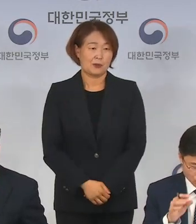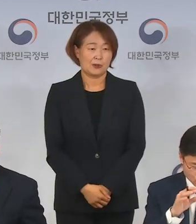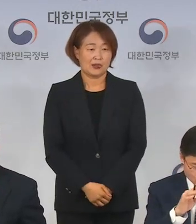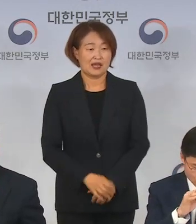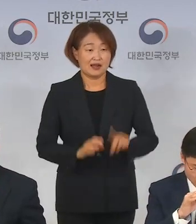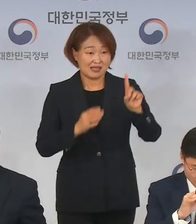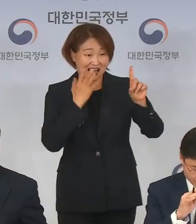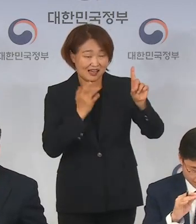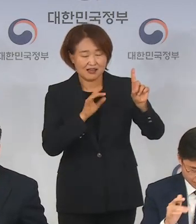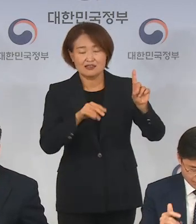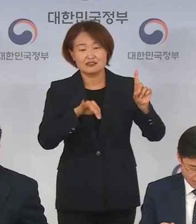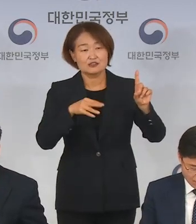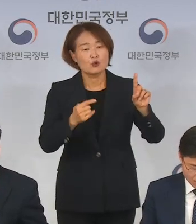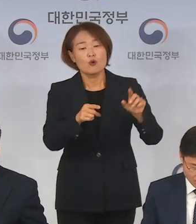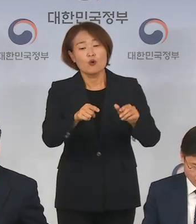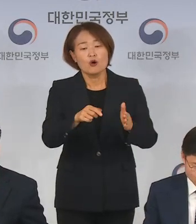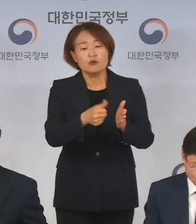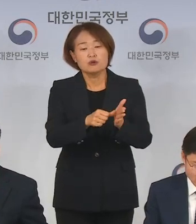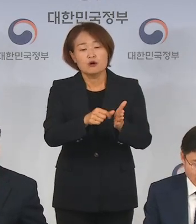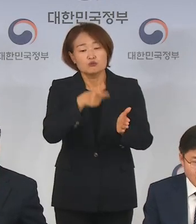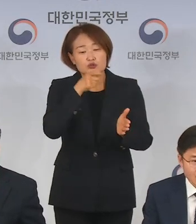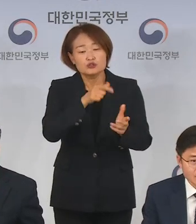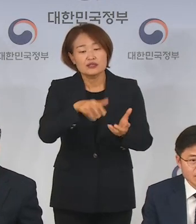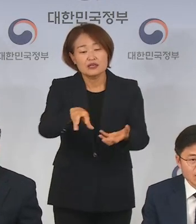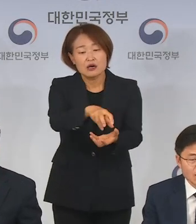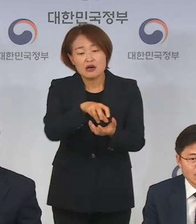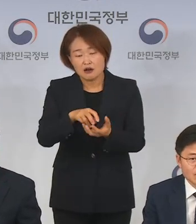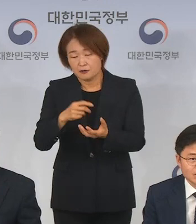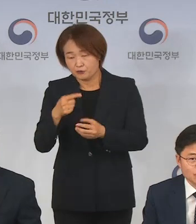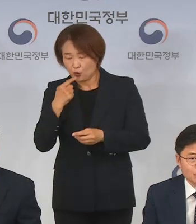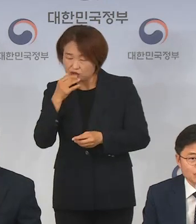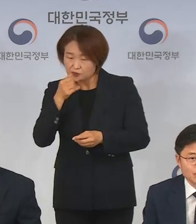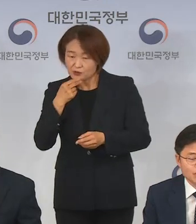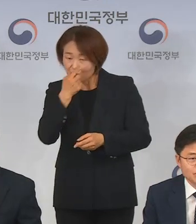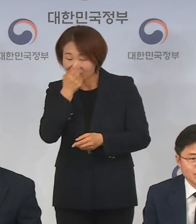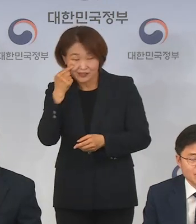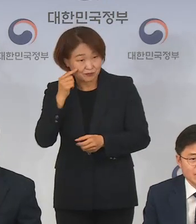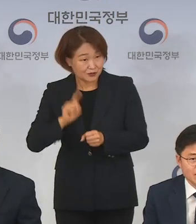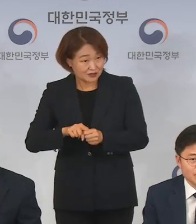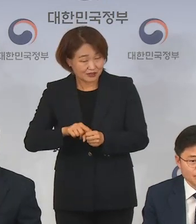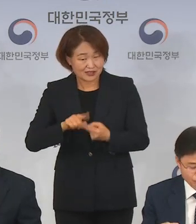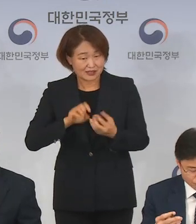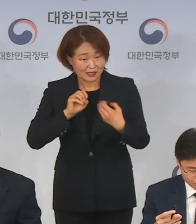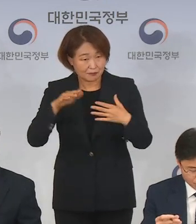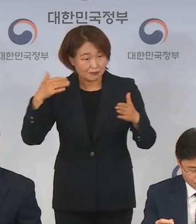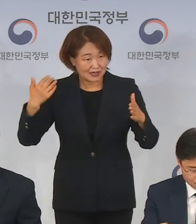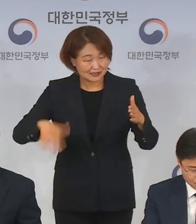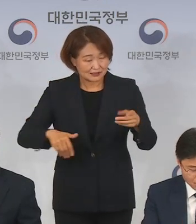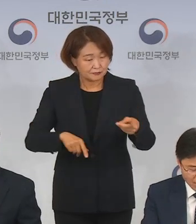네, 시료 부분은 이 부분은 아까 잠깐 제가 말씀을 좀 드렸습니다만은